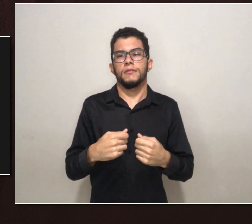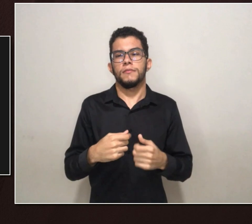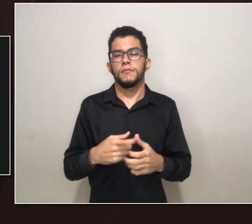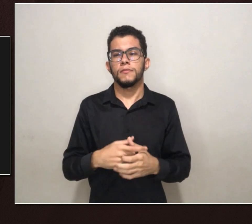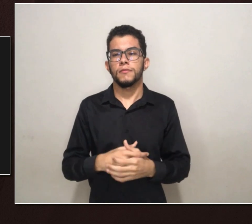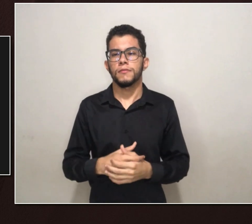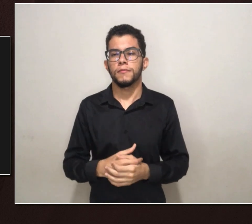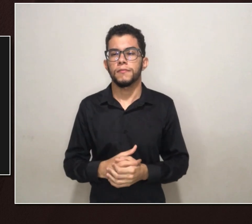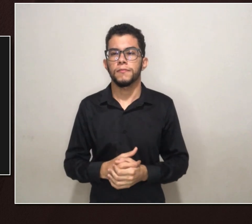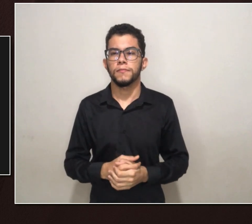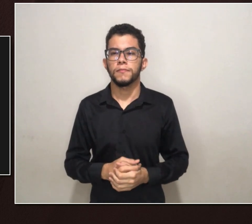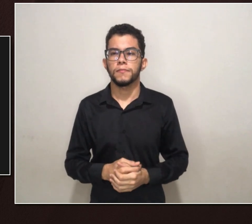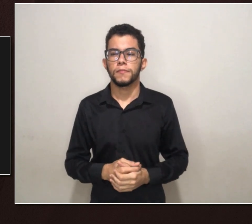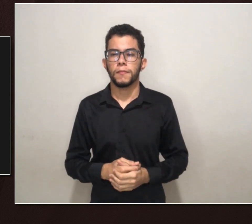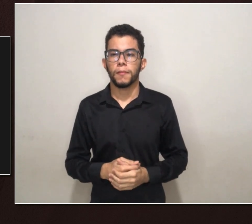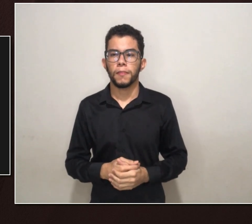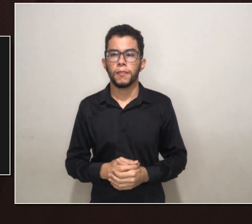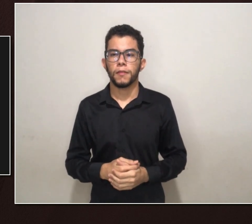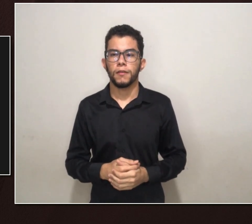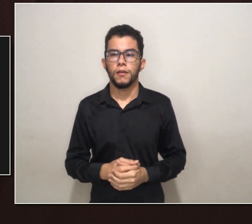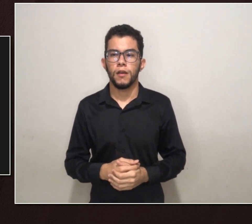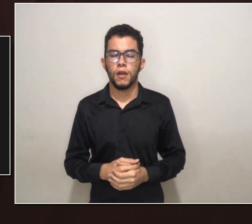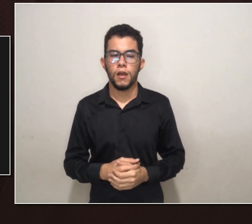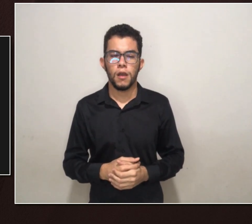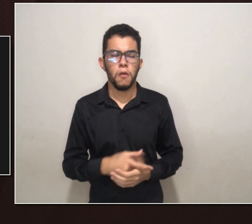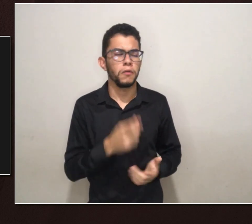apego, toda vejez de doctrina,